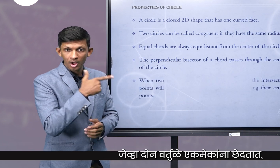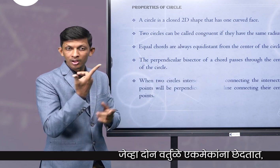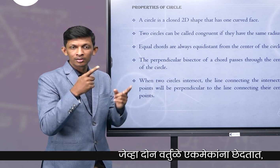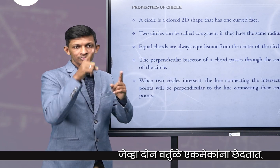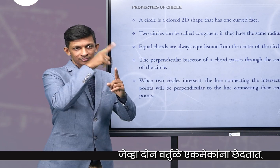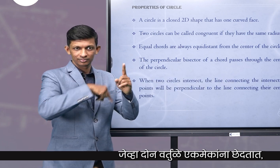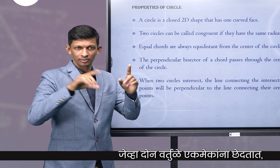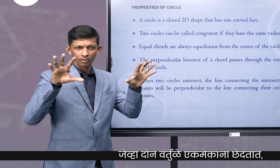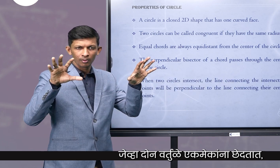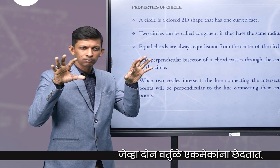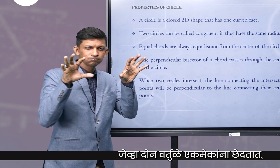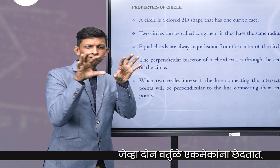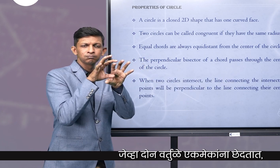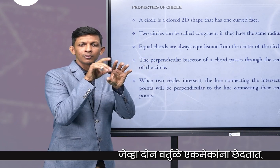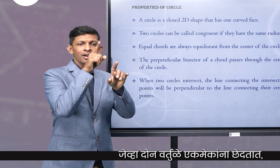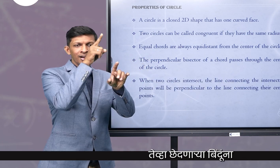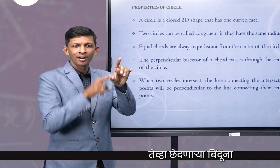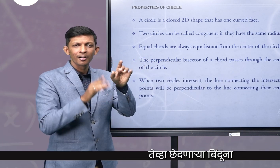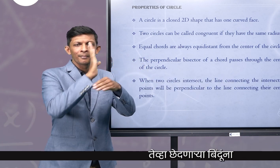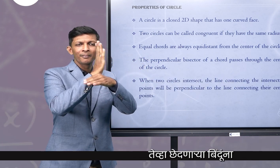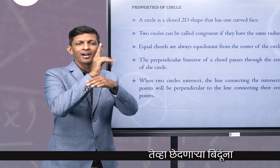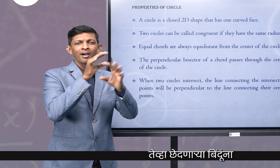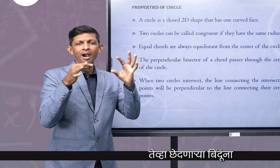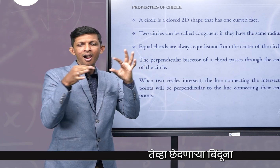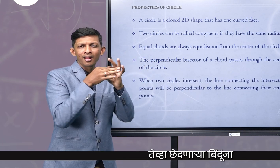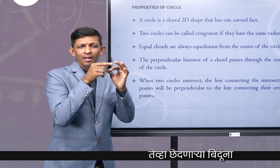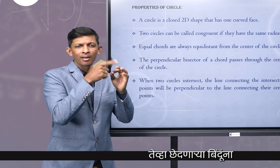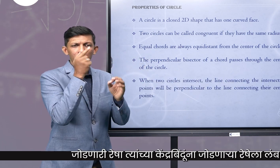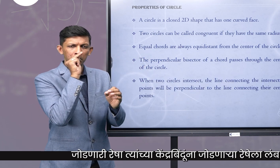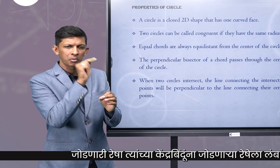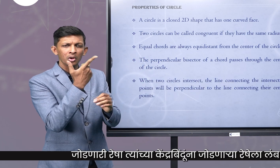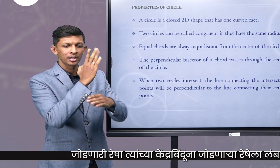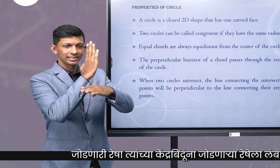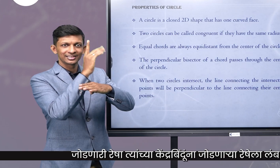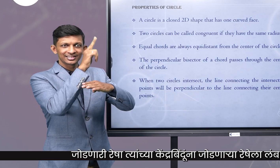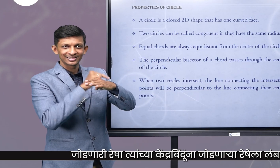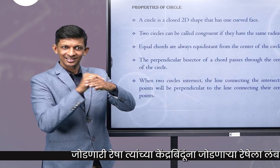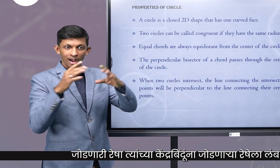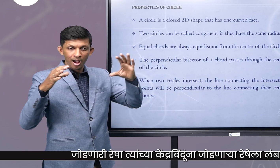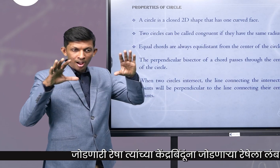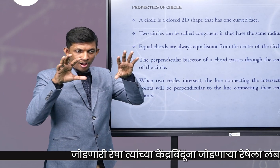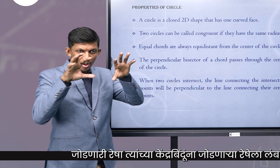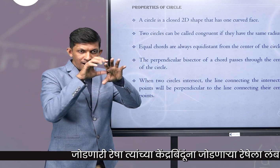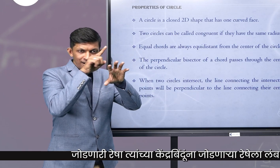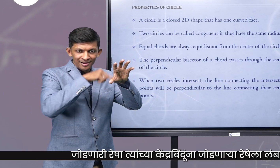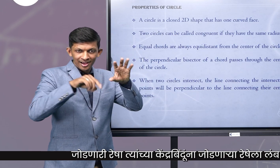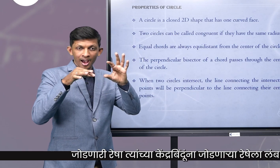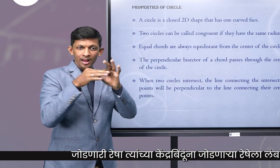जेव्हा 2 वर्तुळे एकमेकांना छेदतात तेव्हा छेदणाऱ्या बिंदूंना जोडणारी रेषा त्यांच्या केंद्रबिंदूंना जोडणाऱ्या